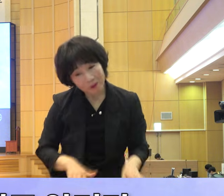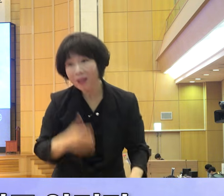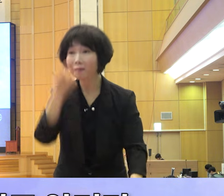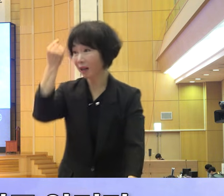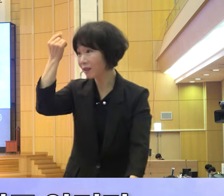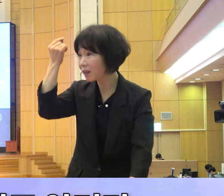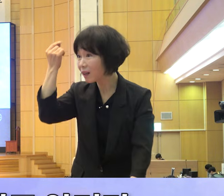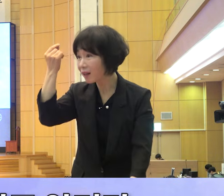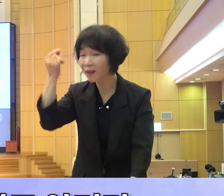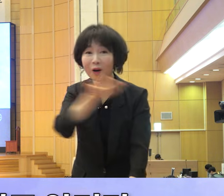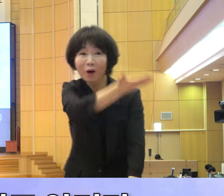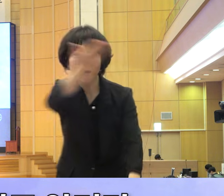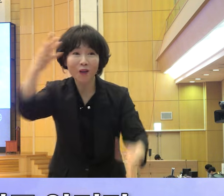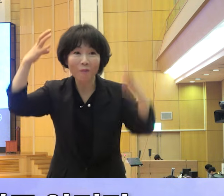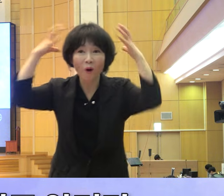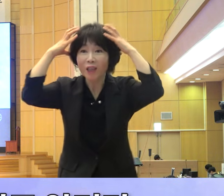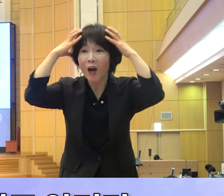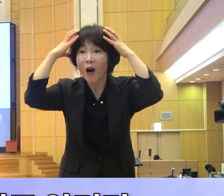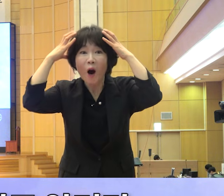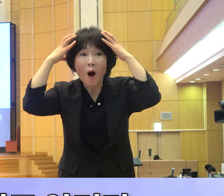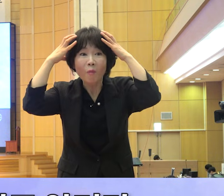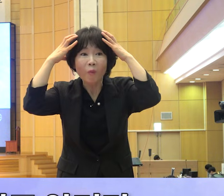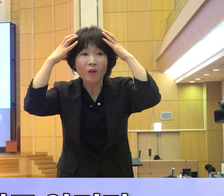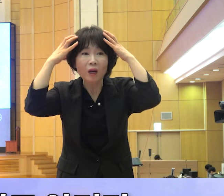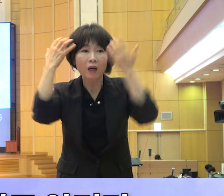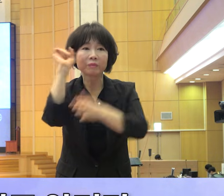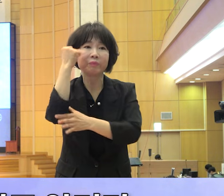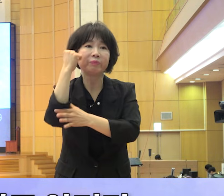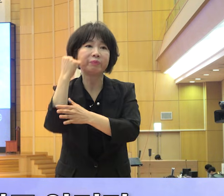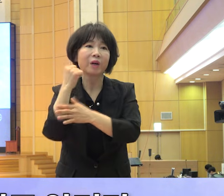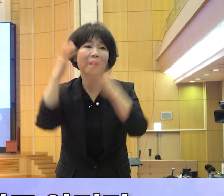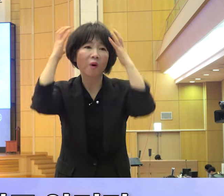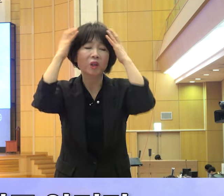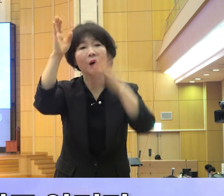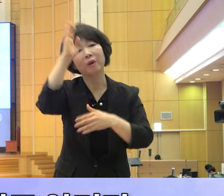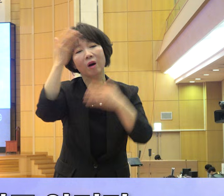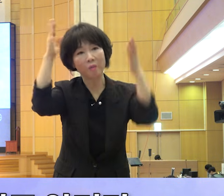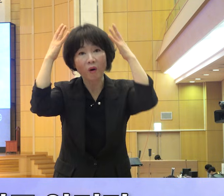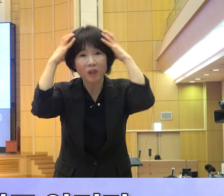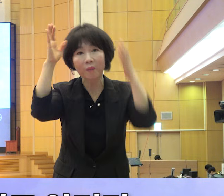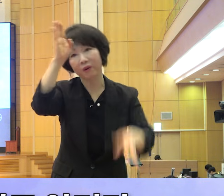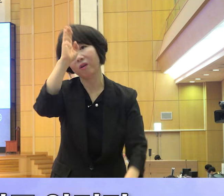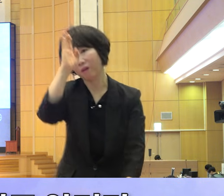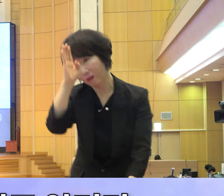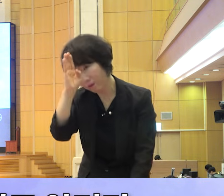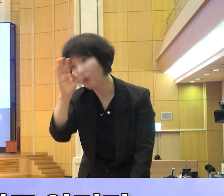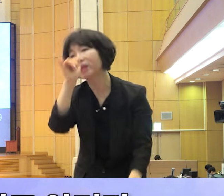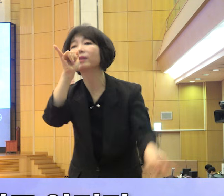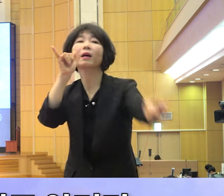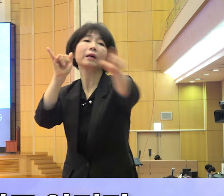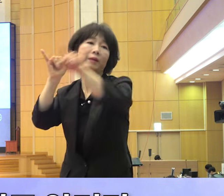이렇게 머리와 마음 상태가 병들었기 때문에,